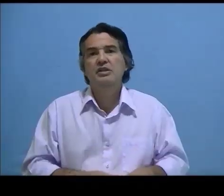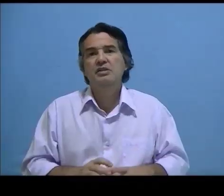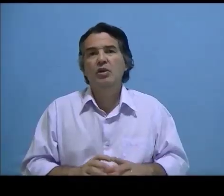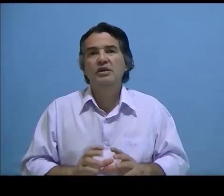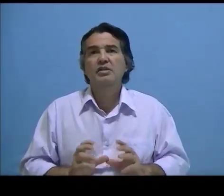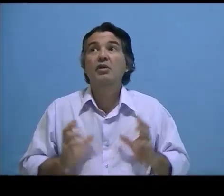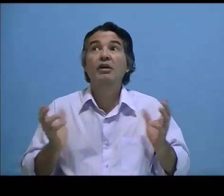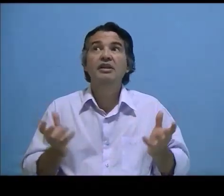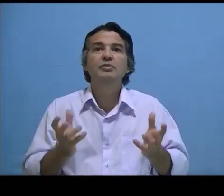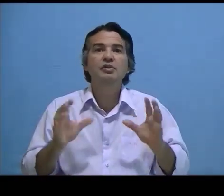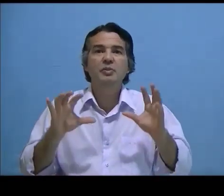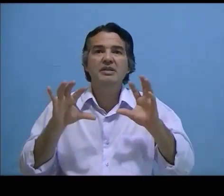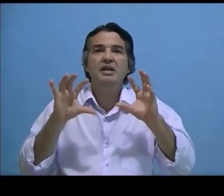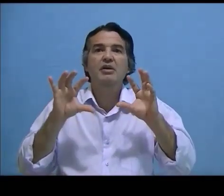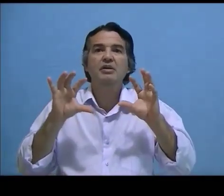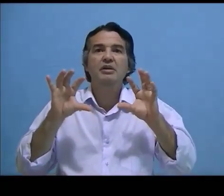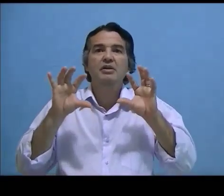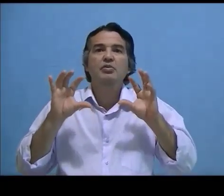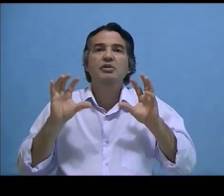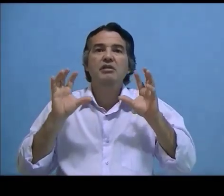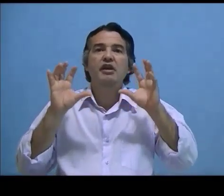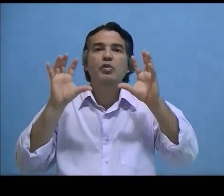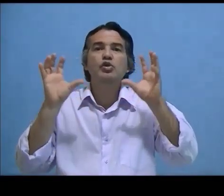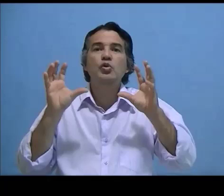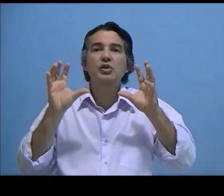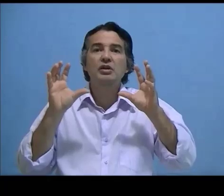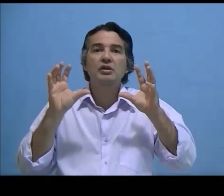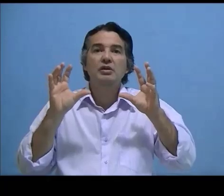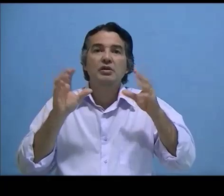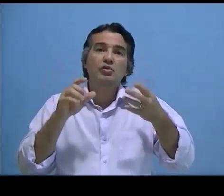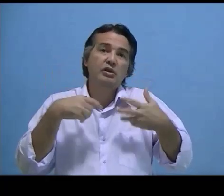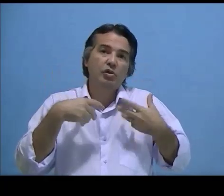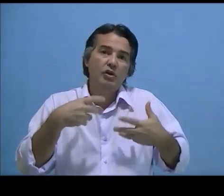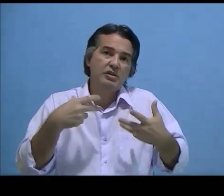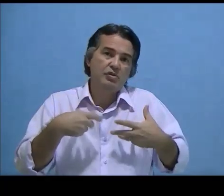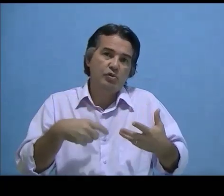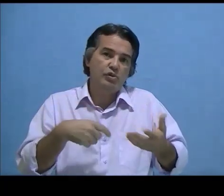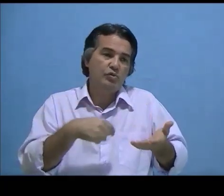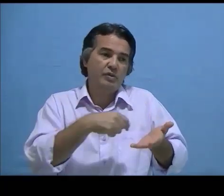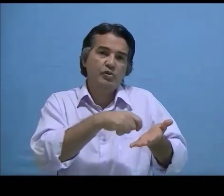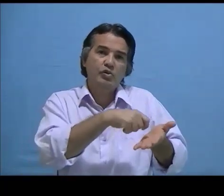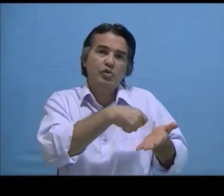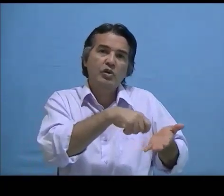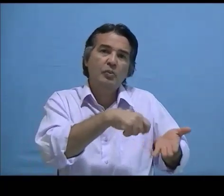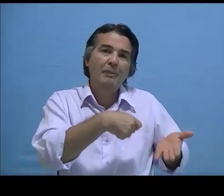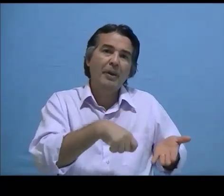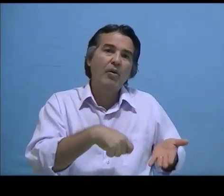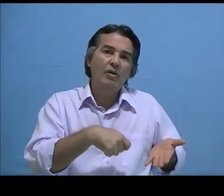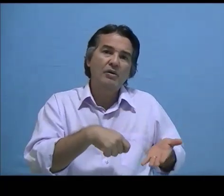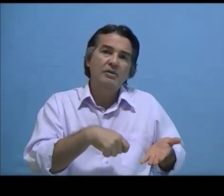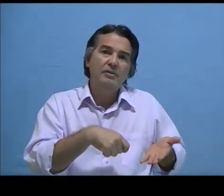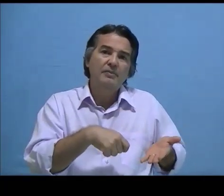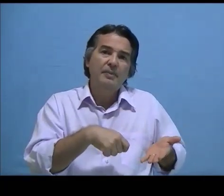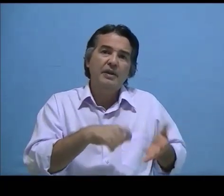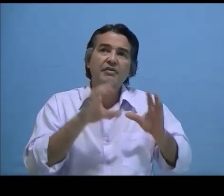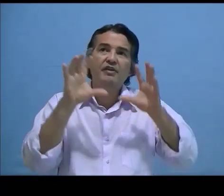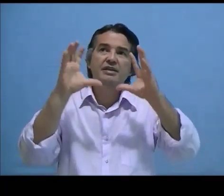este torna-se o algoritmo espacial, onde ele vai construir o que nós costumamos construir no papel, ele faz